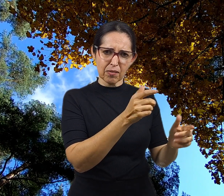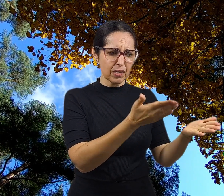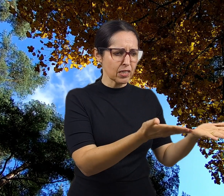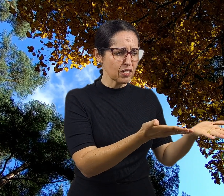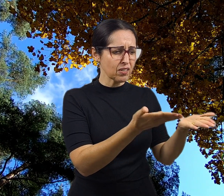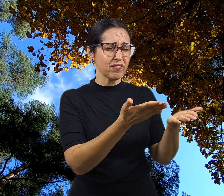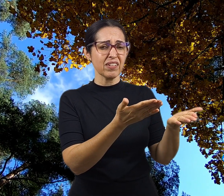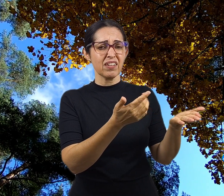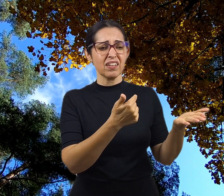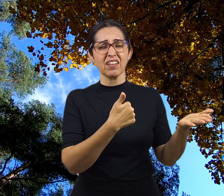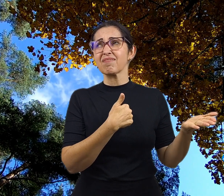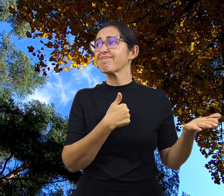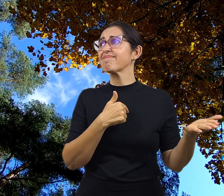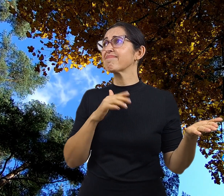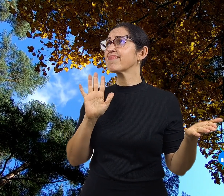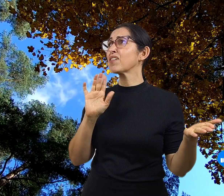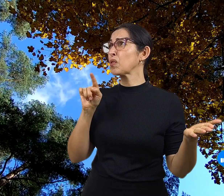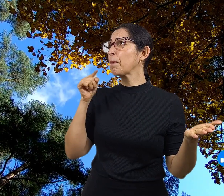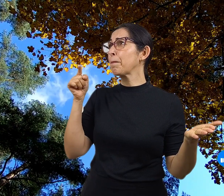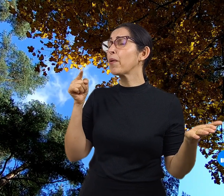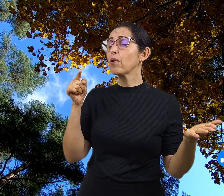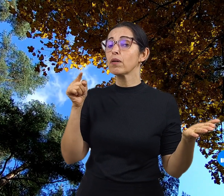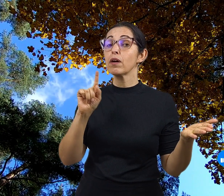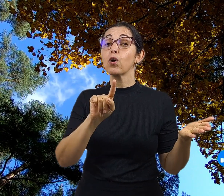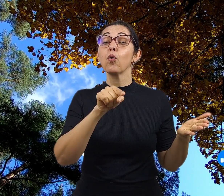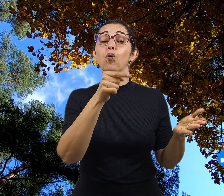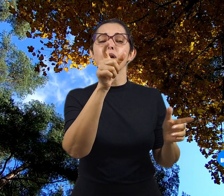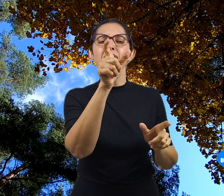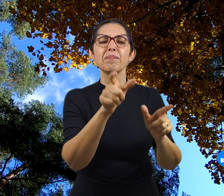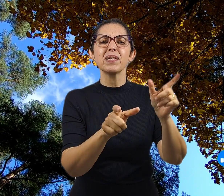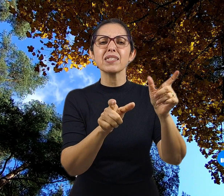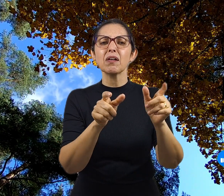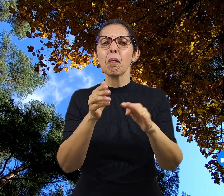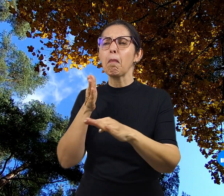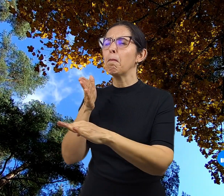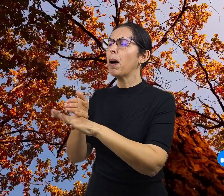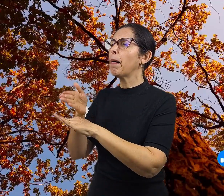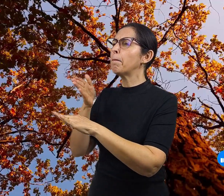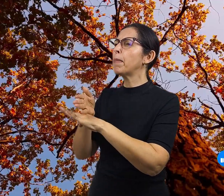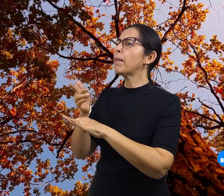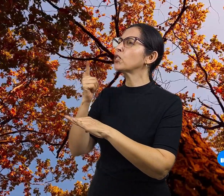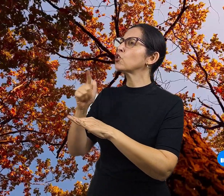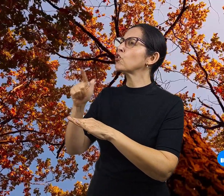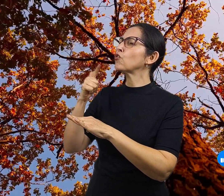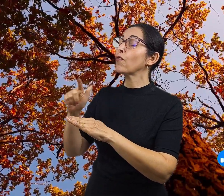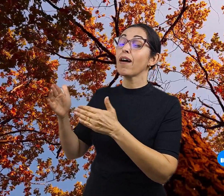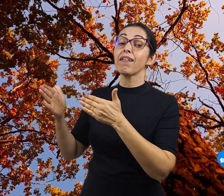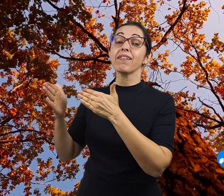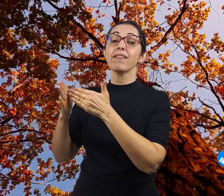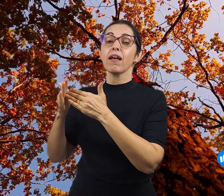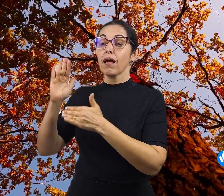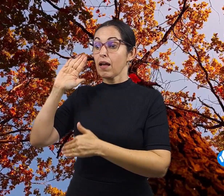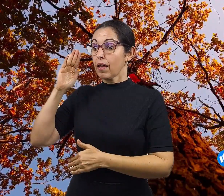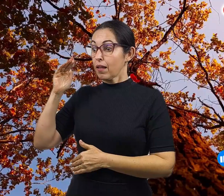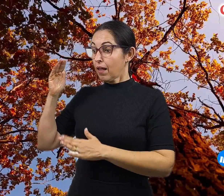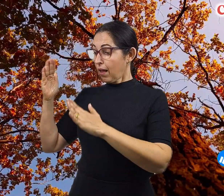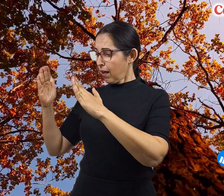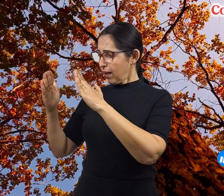relutaram. Outros tiveram que vir a Betel 5, 10, 20 vezes até entenderem: eu estou em Betel,